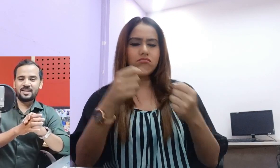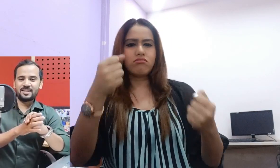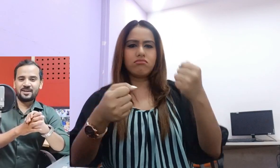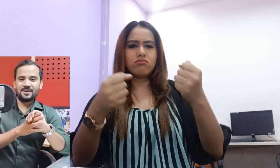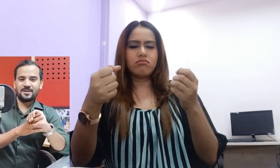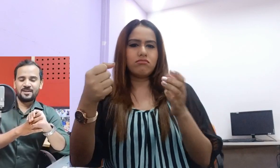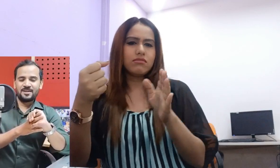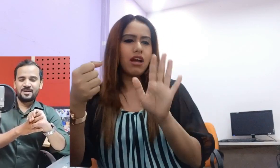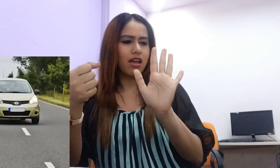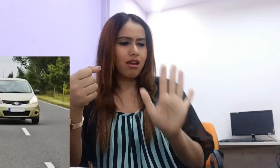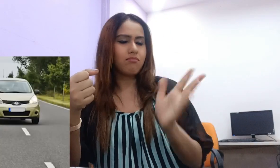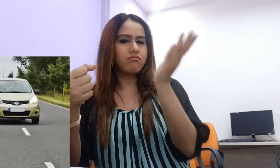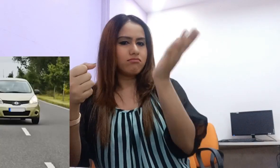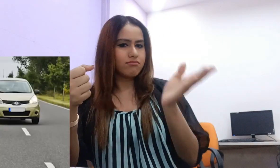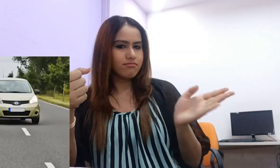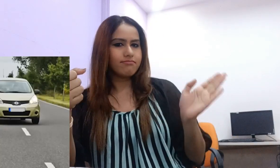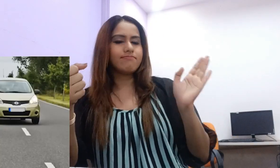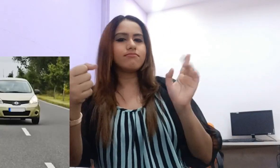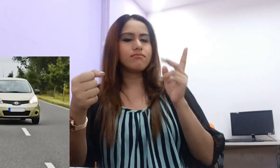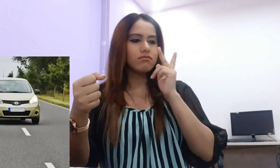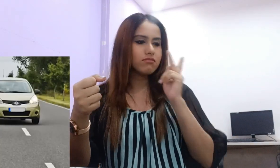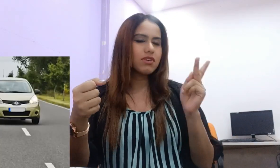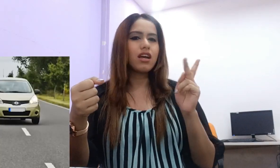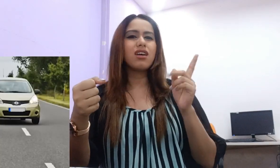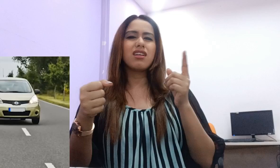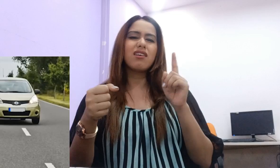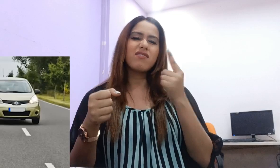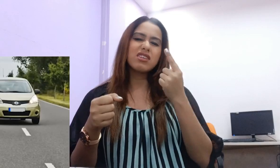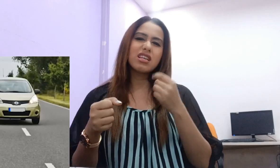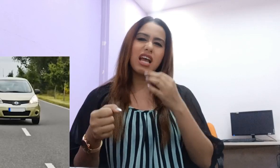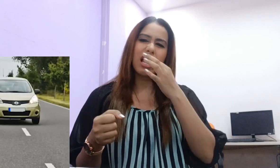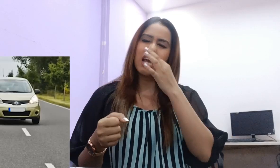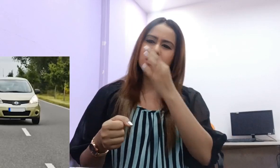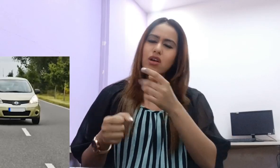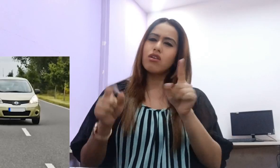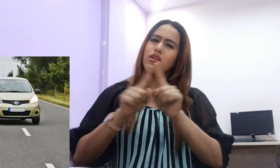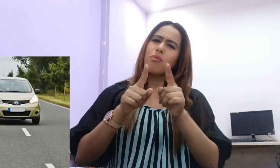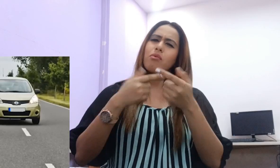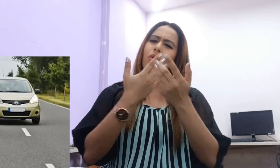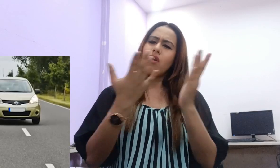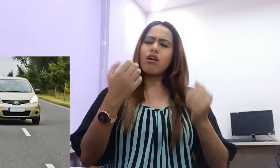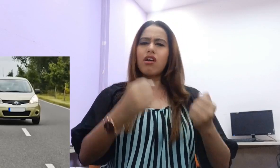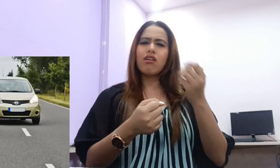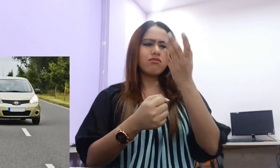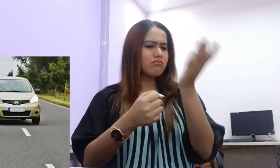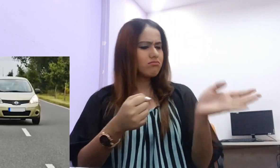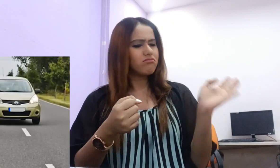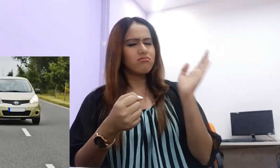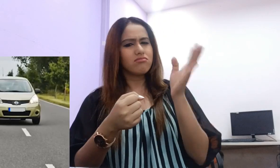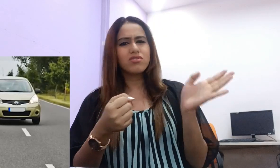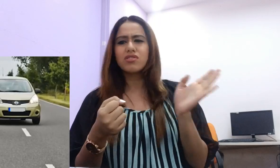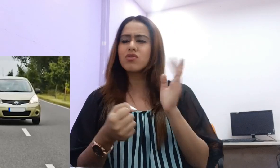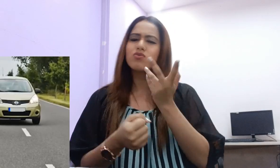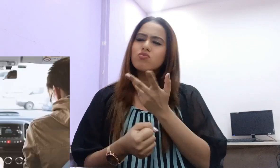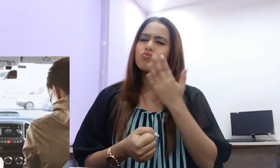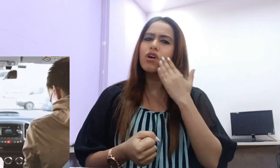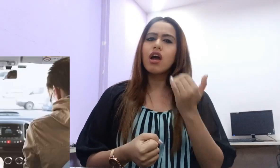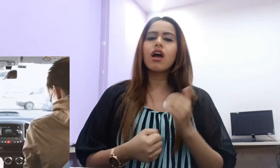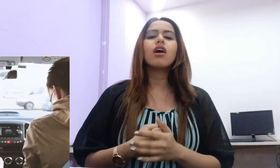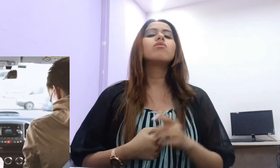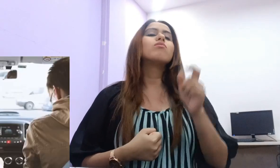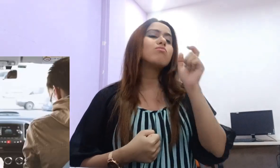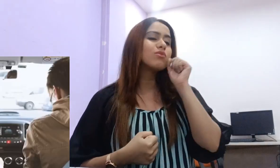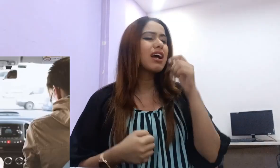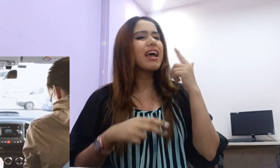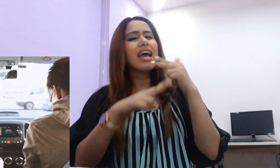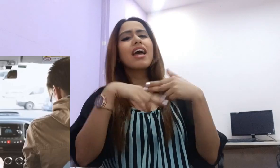घर खरीदा था, ये कोई भी कार आती है ओवरटेक करने की कोशिश करती तो उसको जगह देते थे आराम से कि वो निकल जाए। इनसे